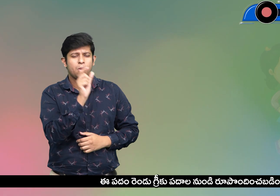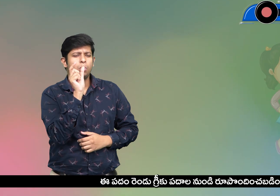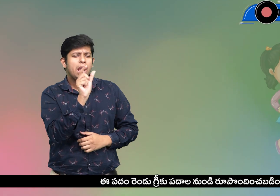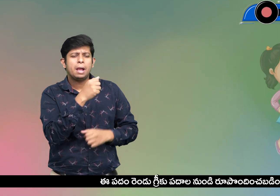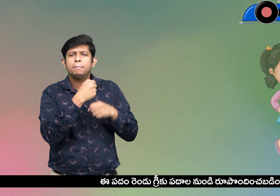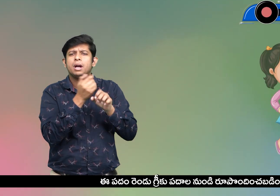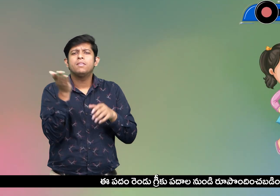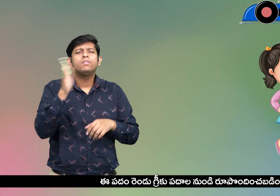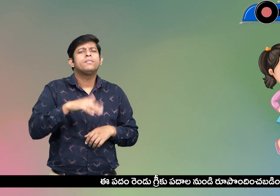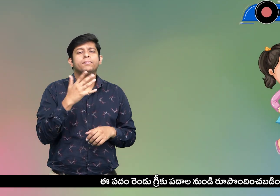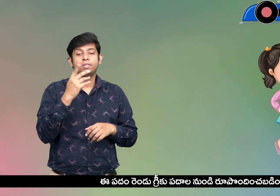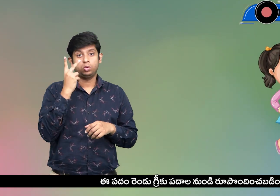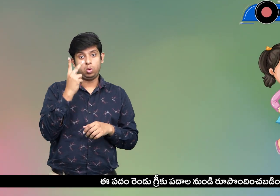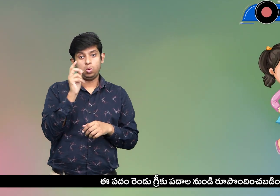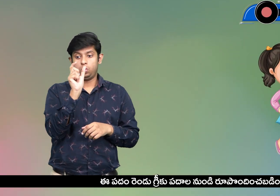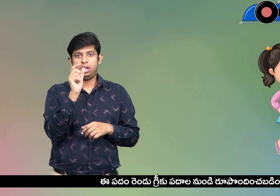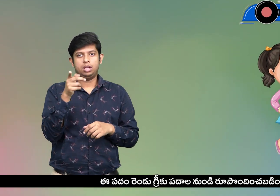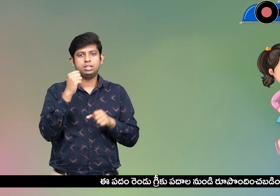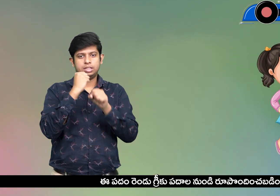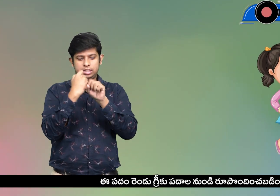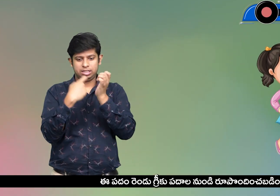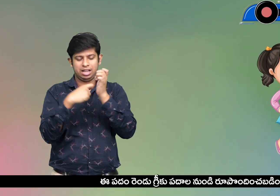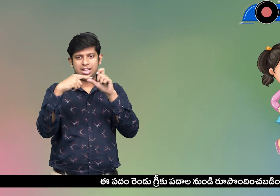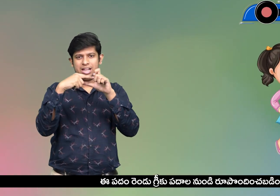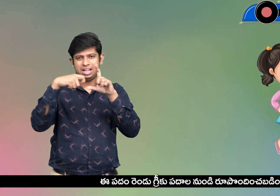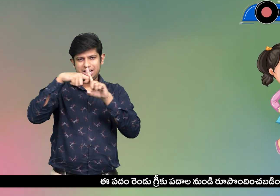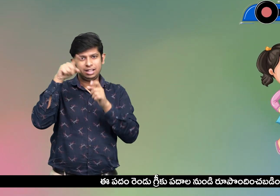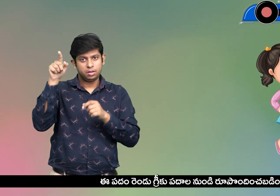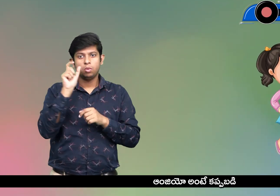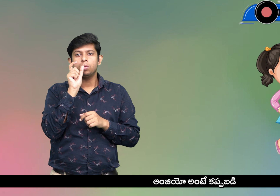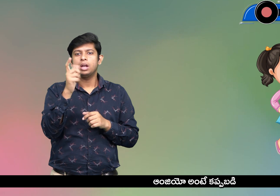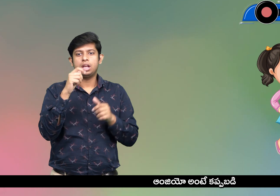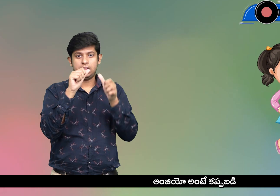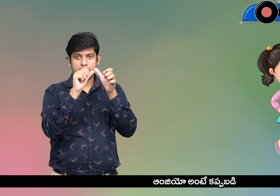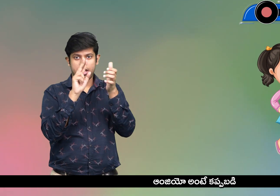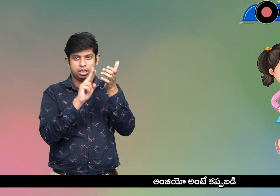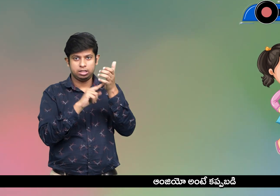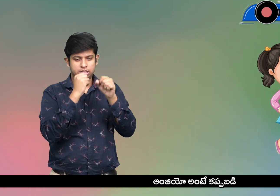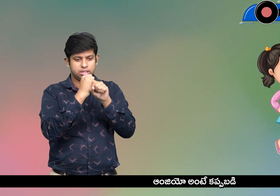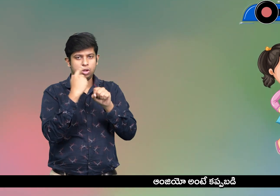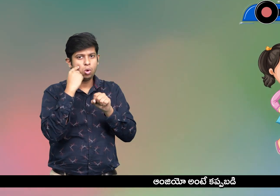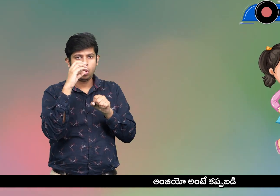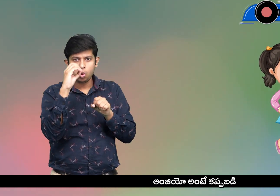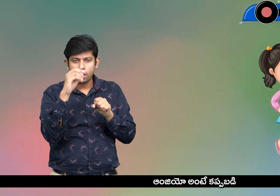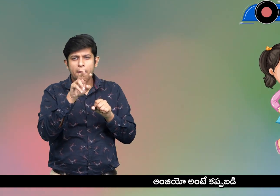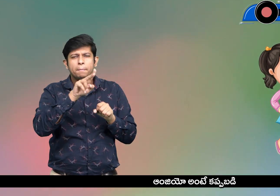ఈ పదం 2 గ్రీకు పదాల నుండి రూపొందించబడింది. ఆంజియో అంటే కప్పబడిన